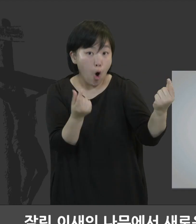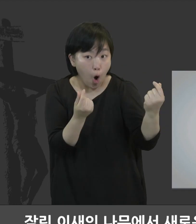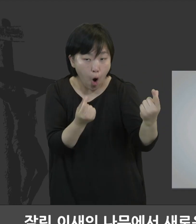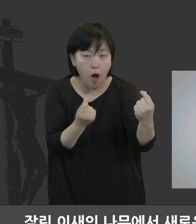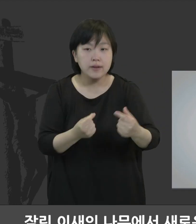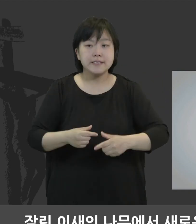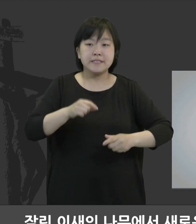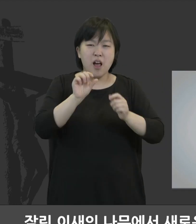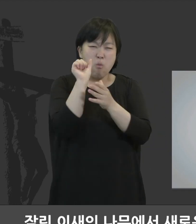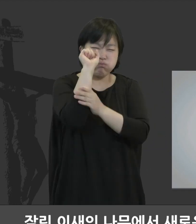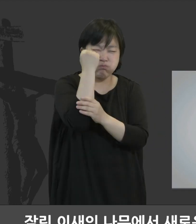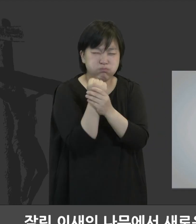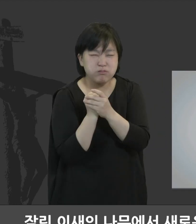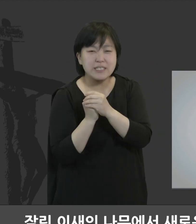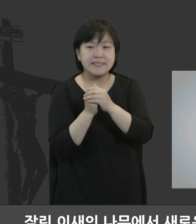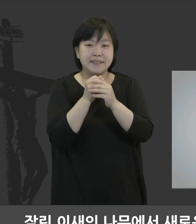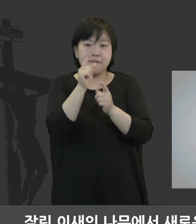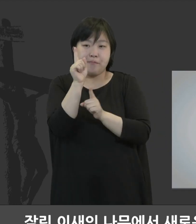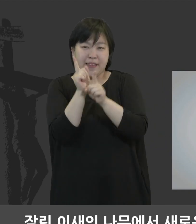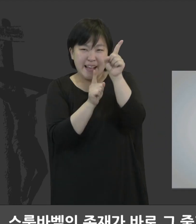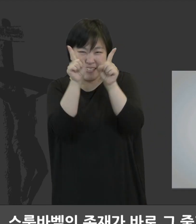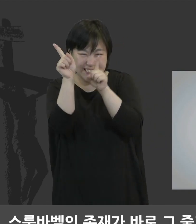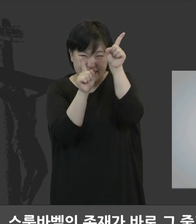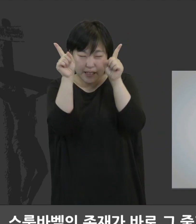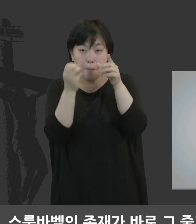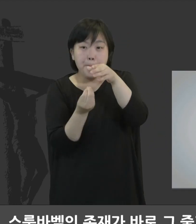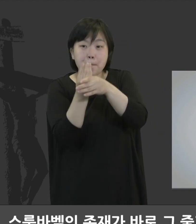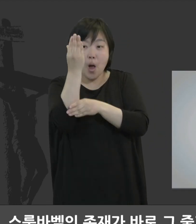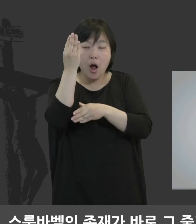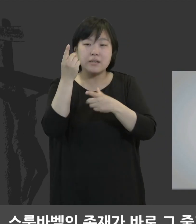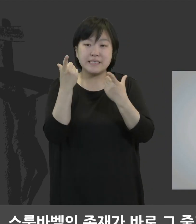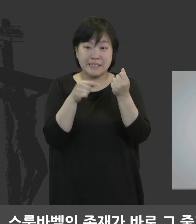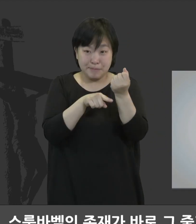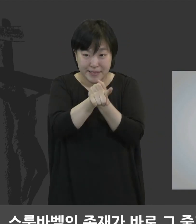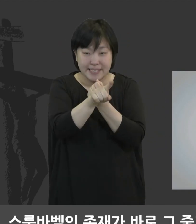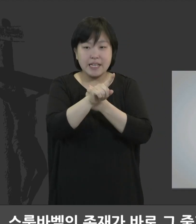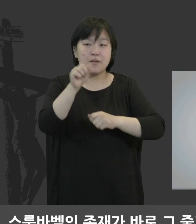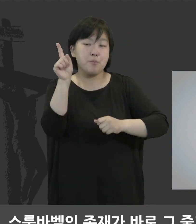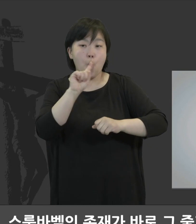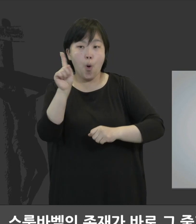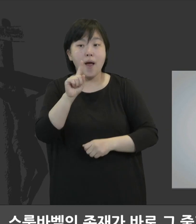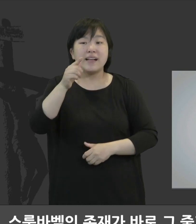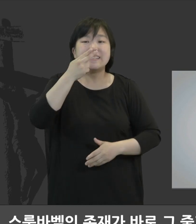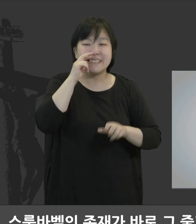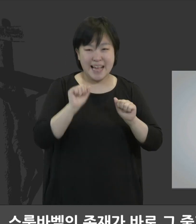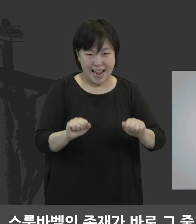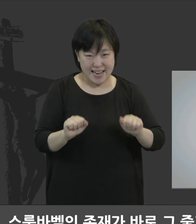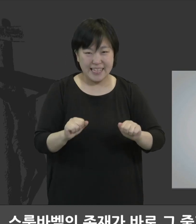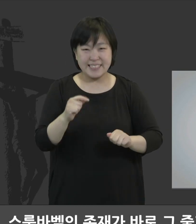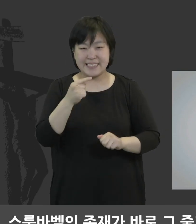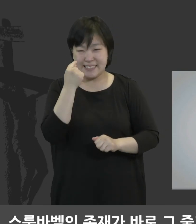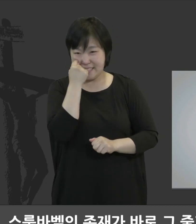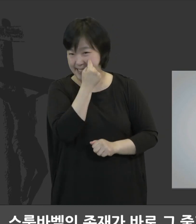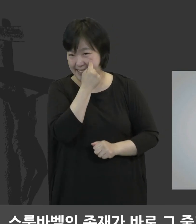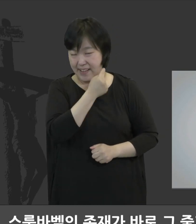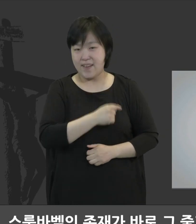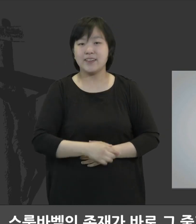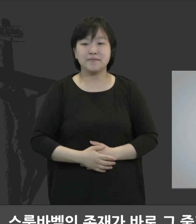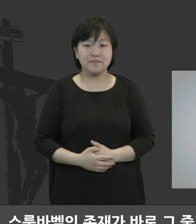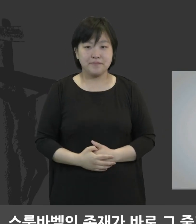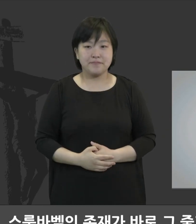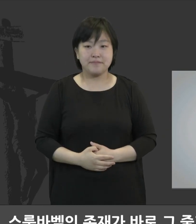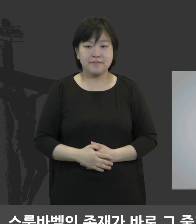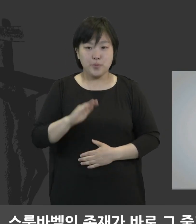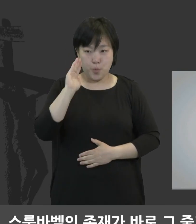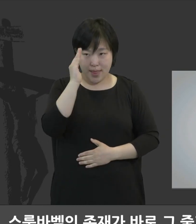줄기에서 새롭게 나는 싹이 스룹바벨이고, 스룹바벨의 존재가 바로 그 줄기가 죽지 않았다는 증거가